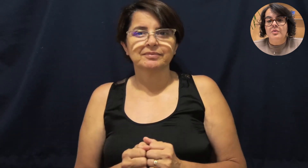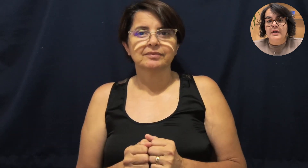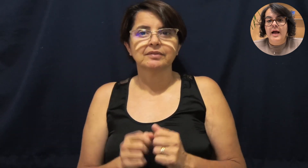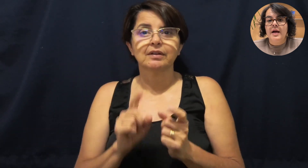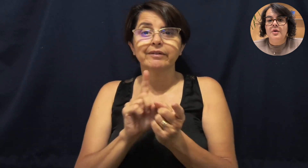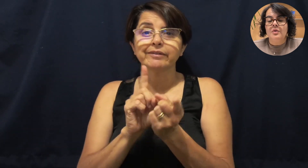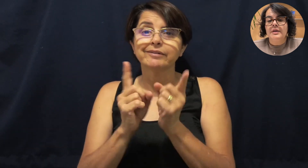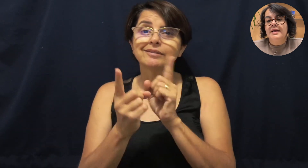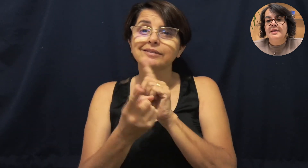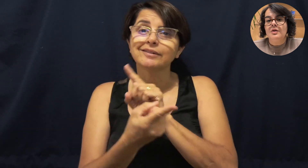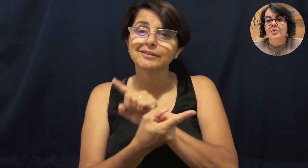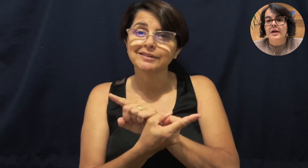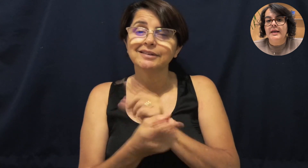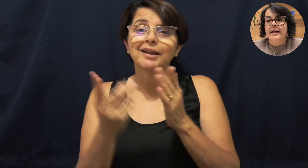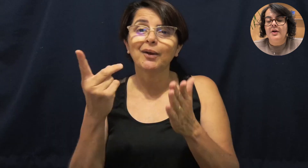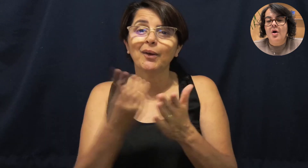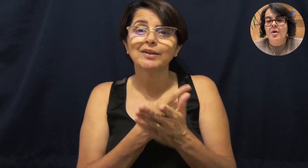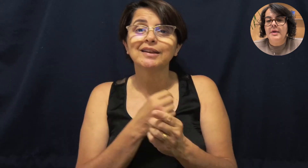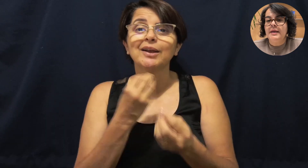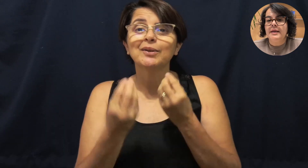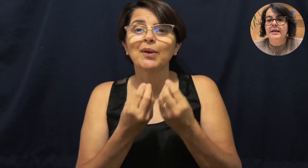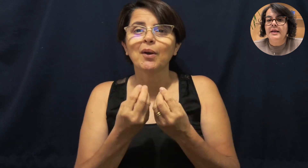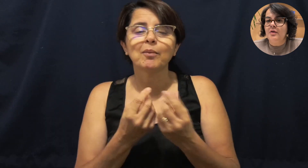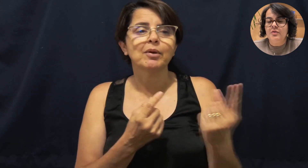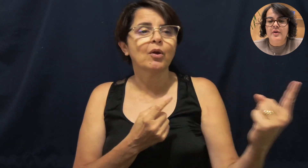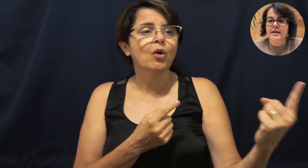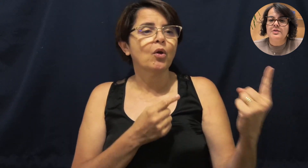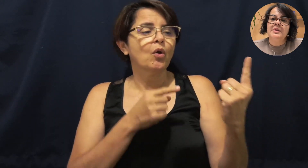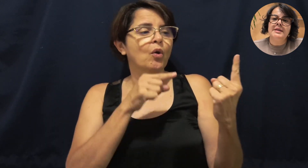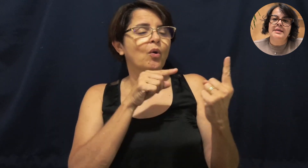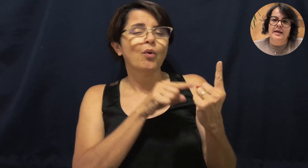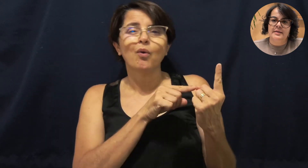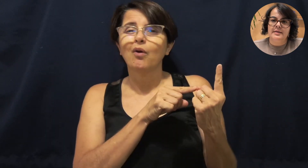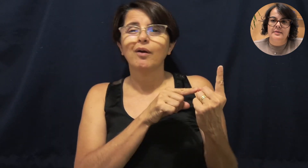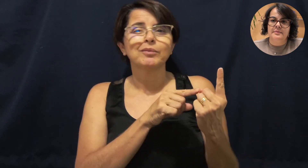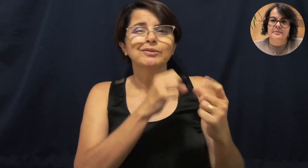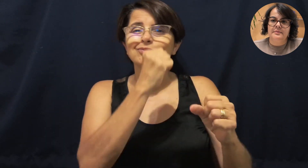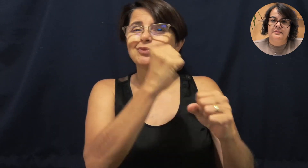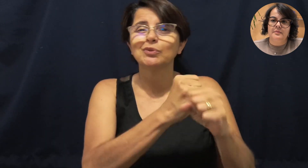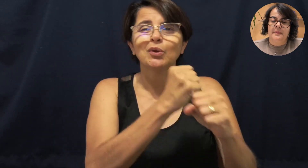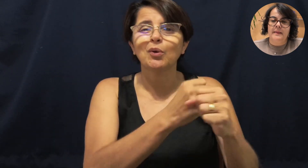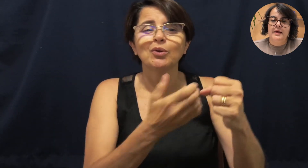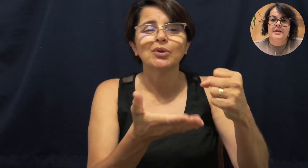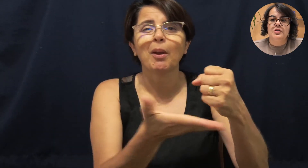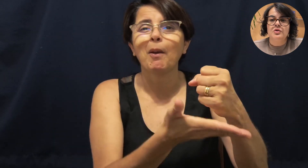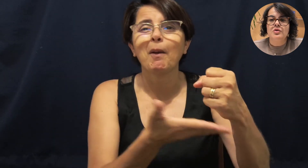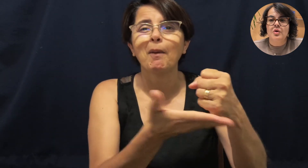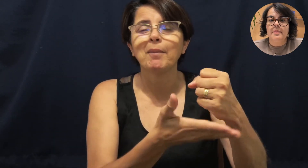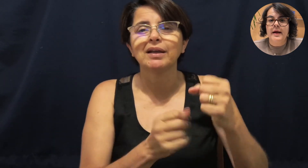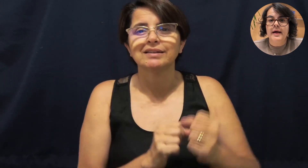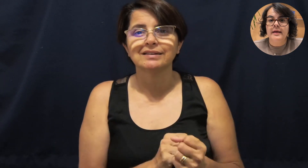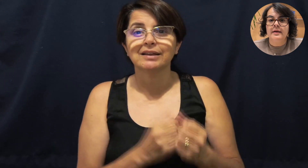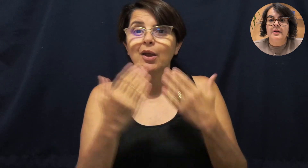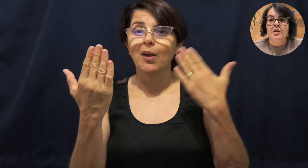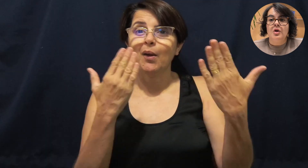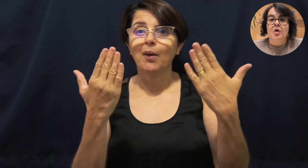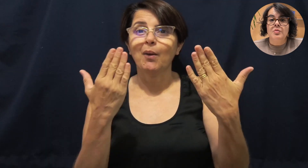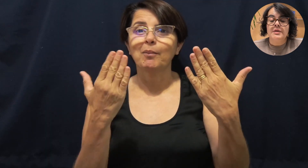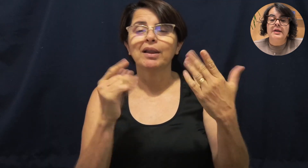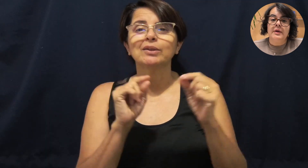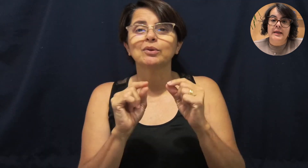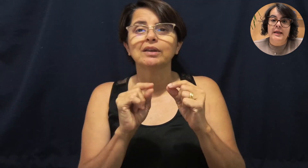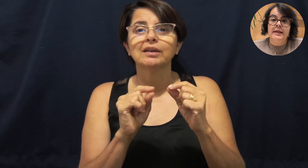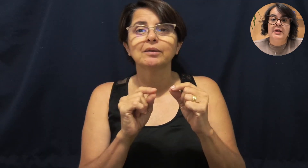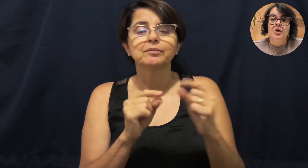O contrário acontece com aquele homem que não faz o alicerce, e que Jesus compara